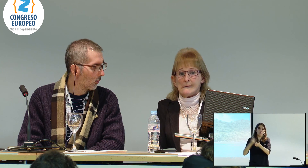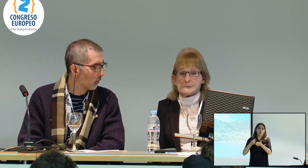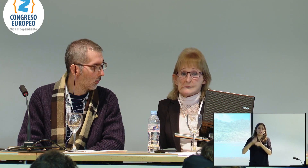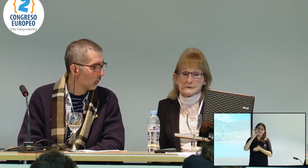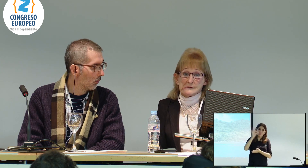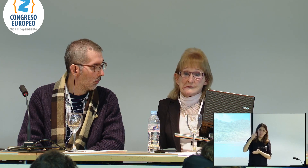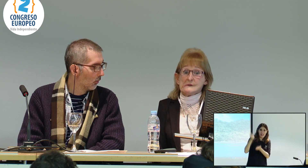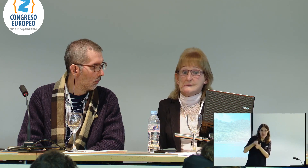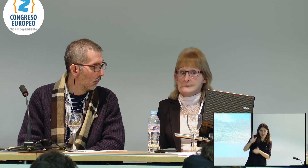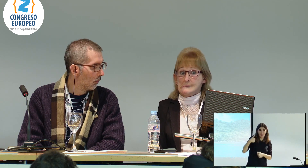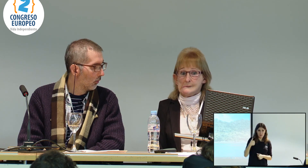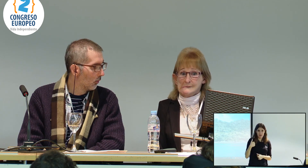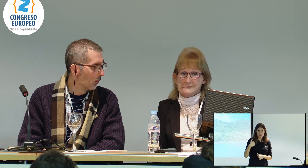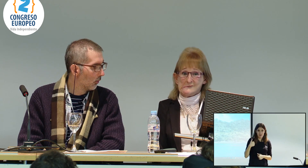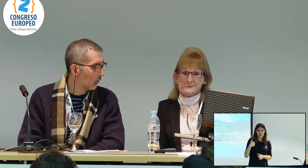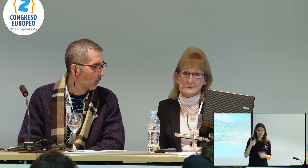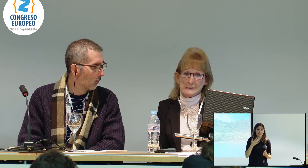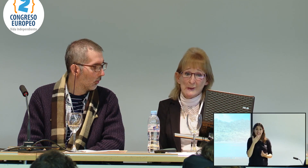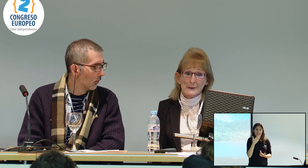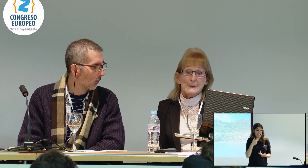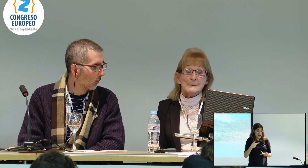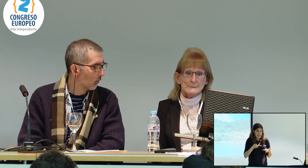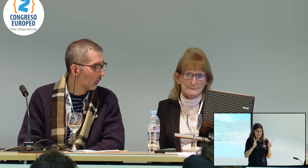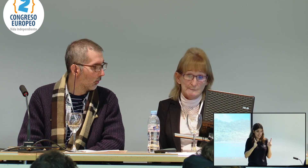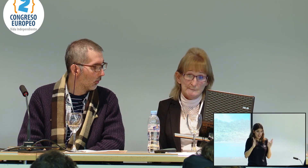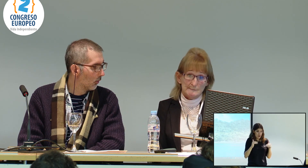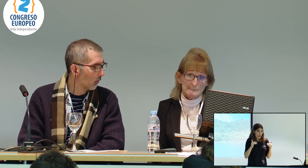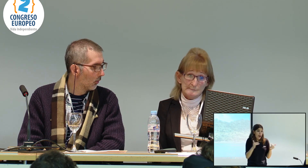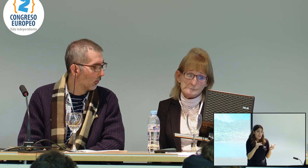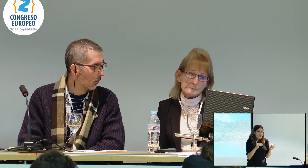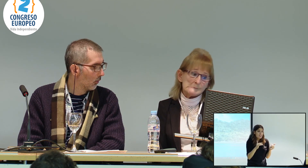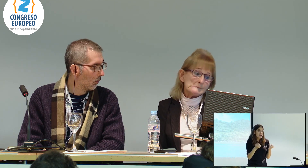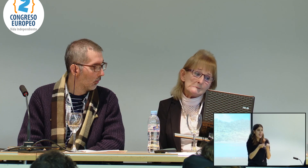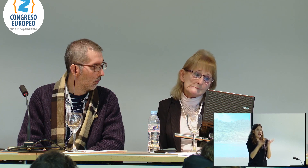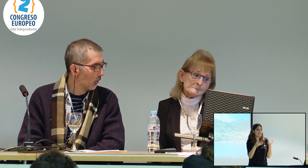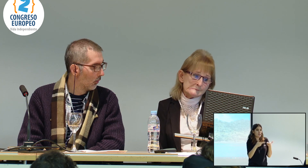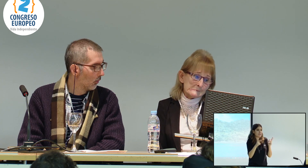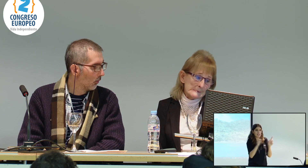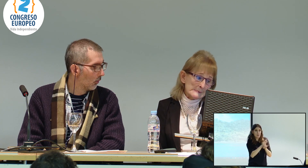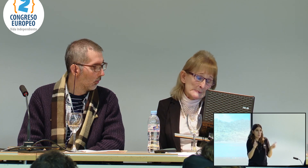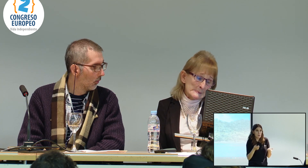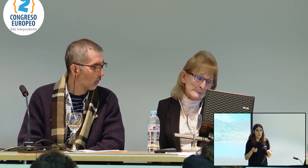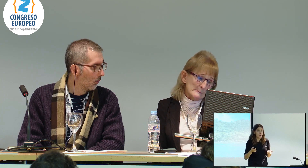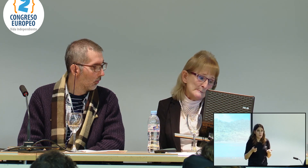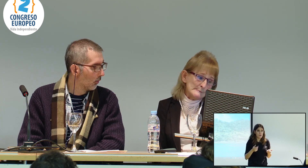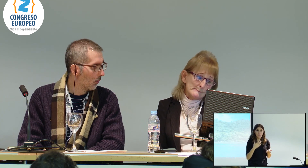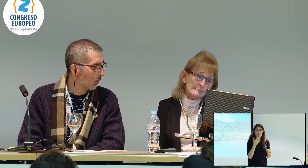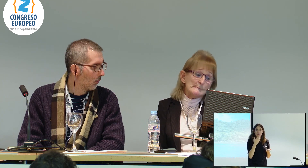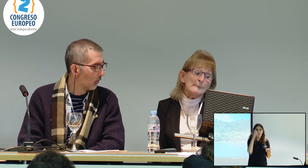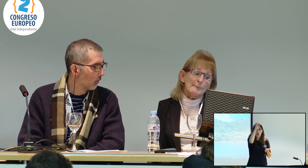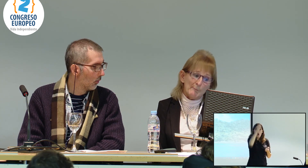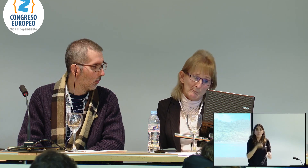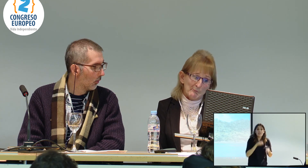seguridad social. Y es que sin esa libertad ambulatoria las restantes manifestaciones de la libertad, como la de